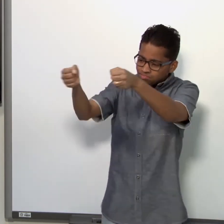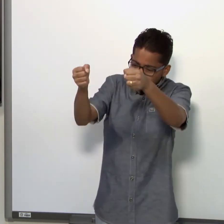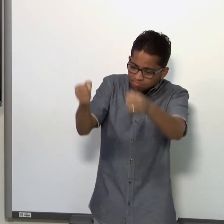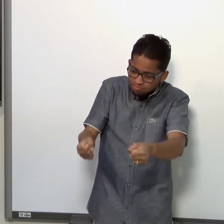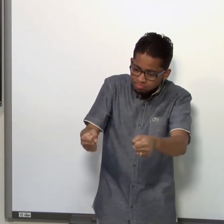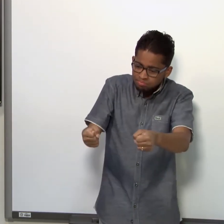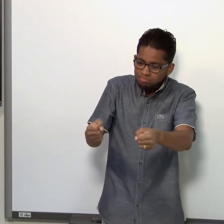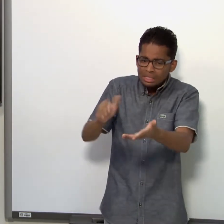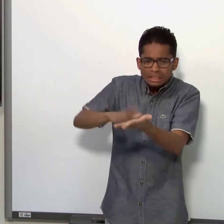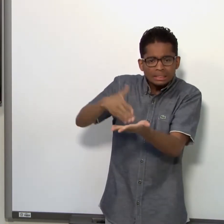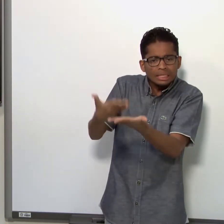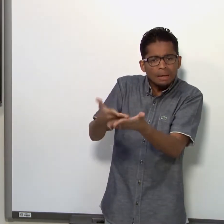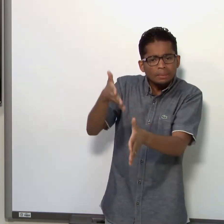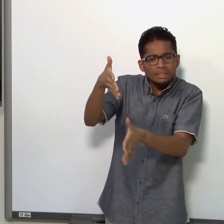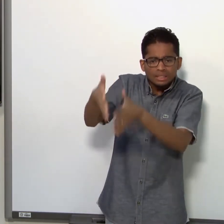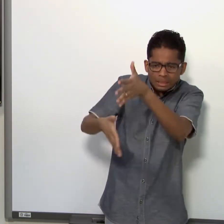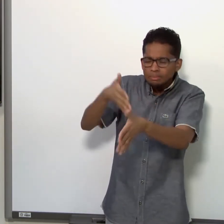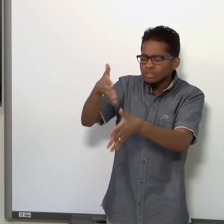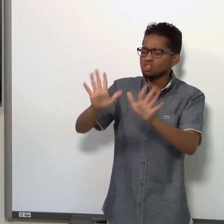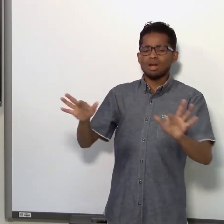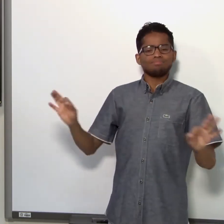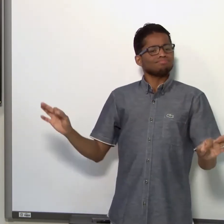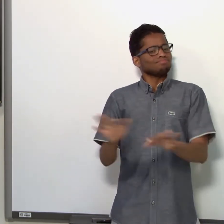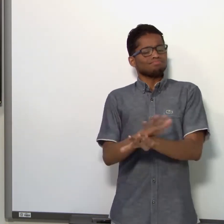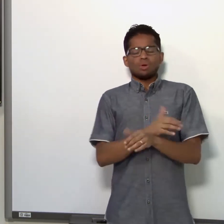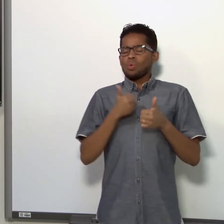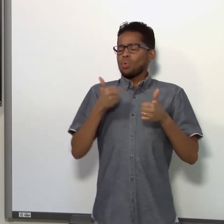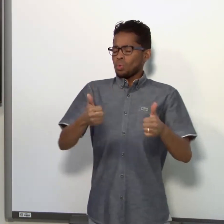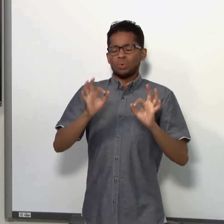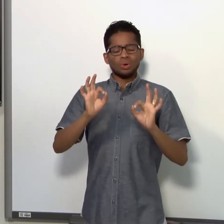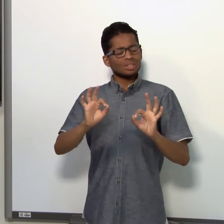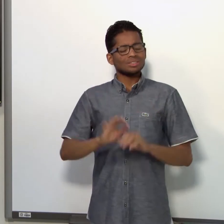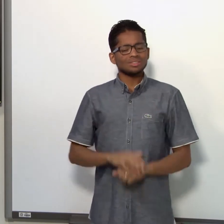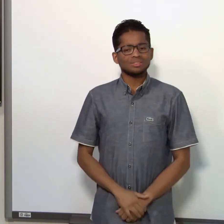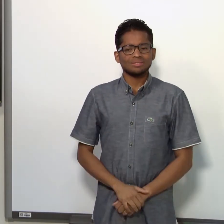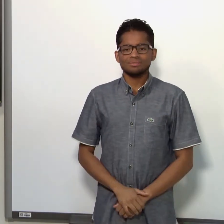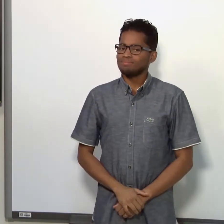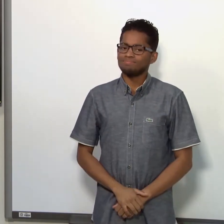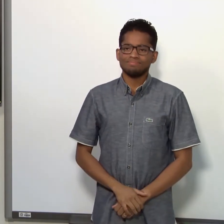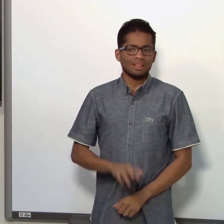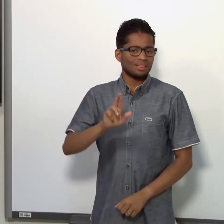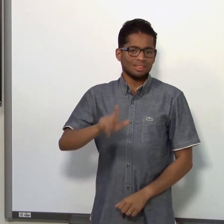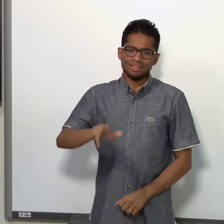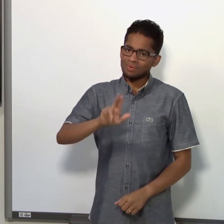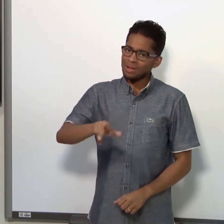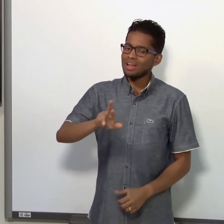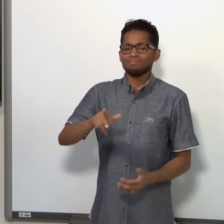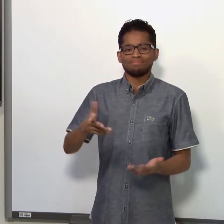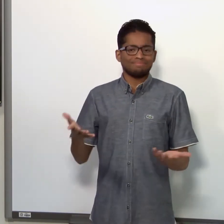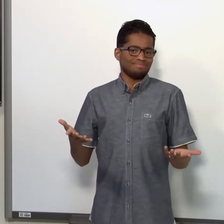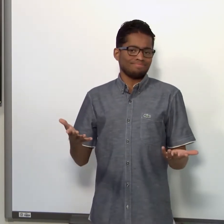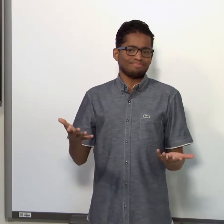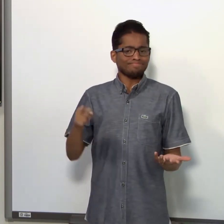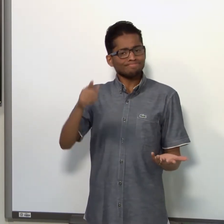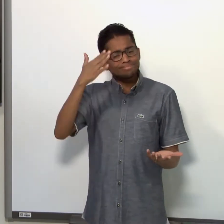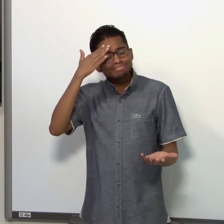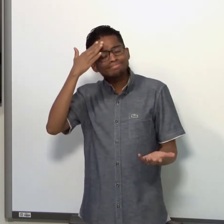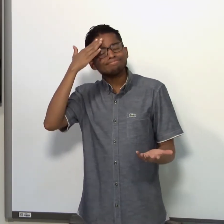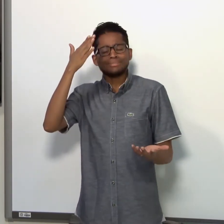Também temos a presença do intérprete de Libras. Pronto, problema